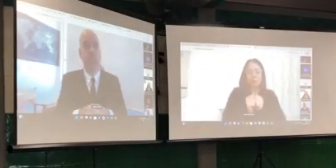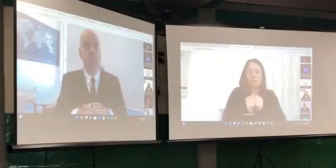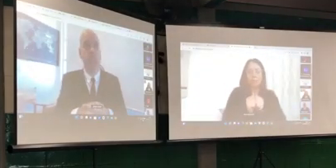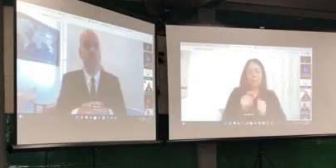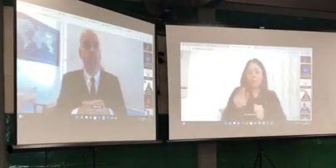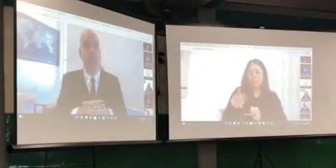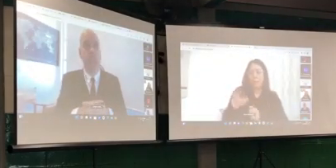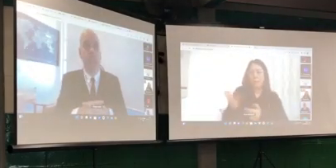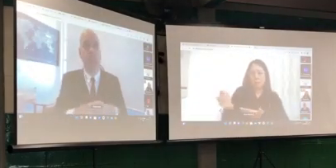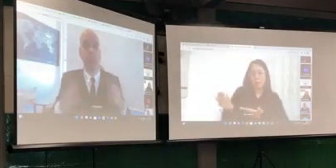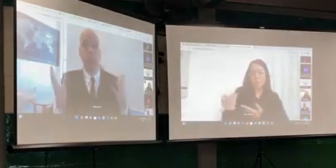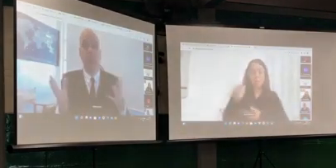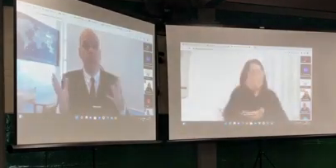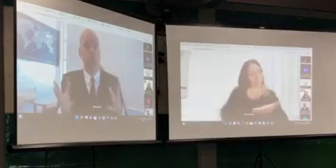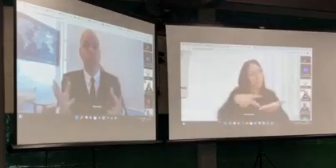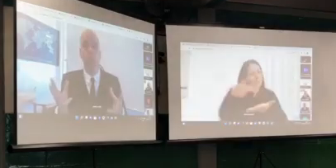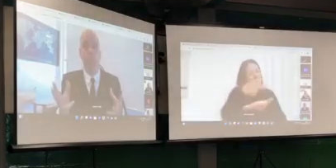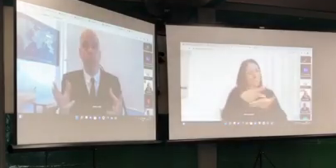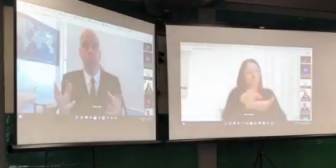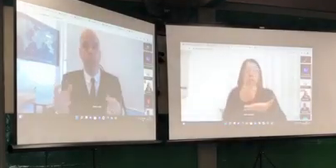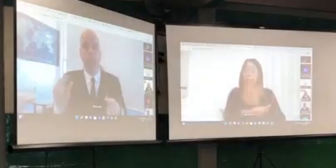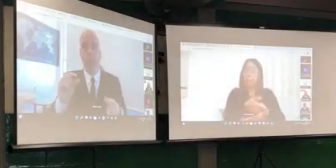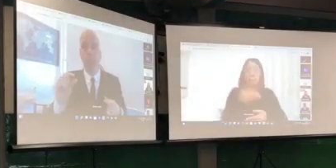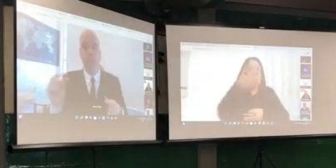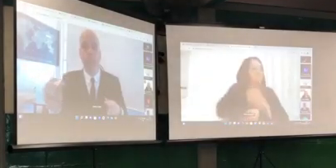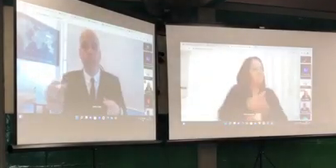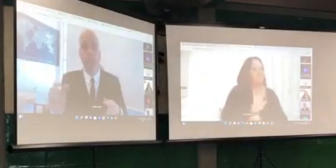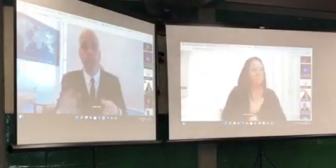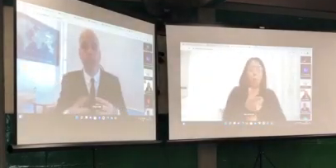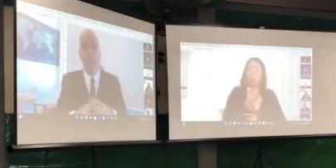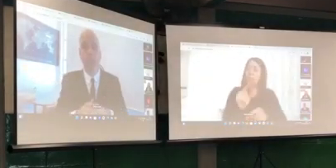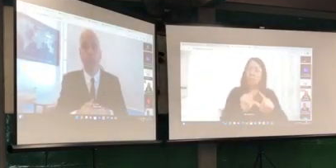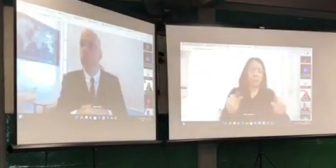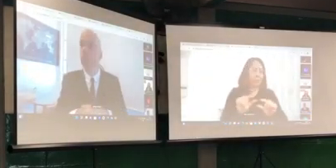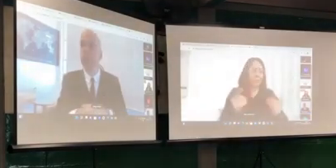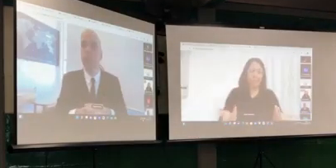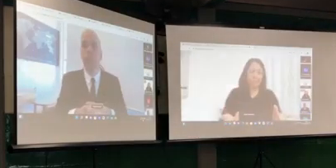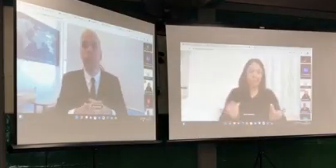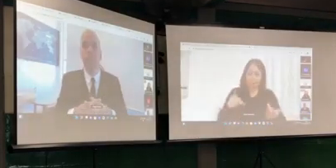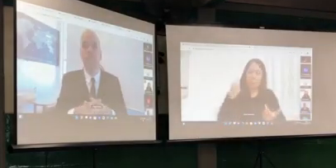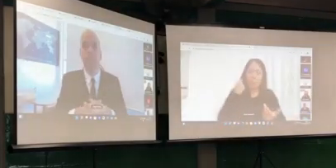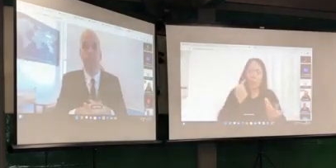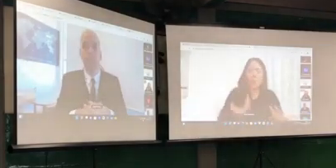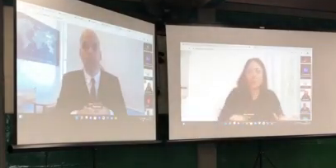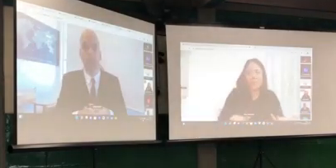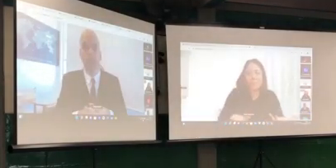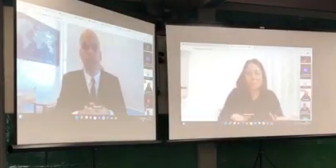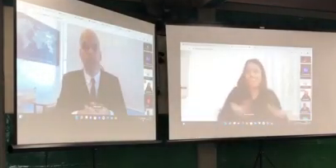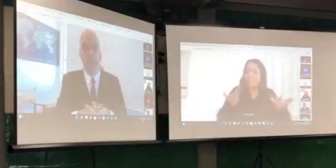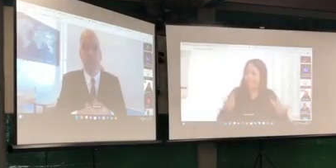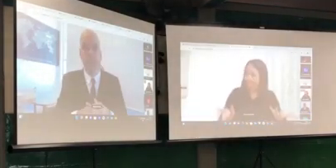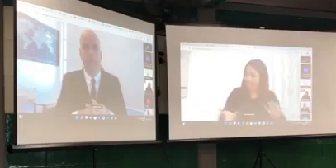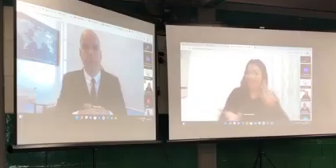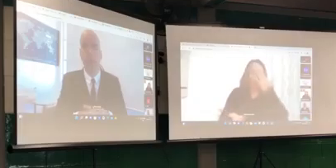era um desenho, e chegou lá e não tinha a legenda para ela. E ela é surda. Então, ela reclamou